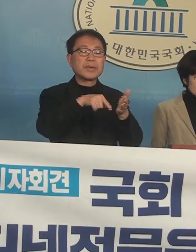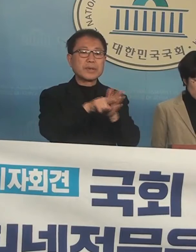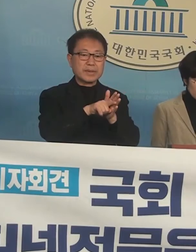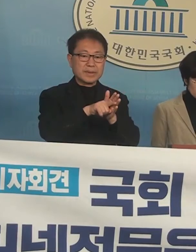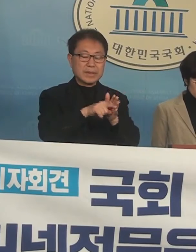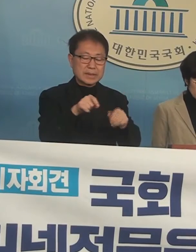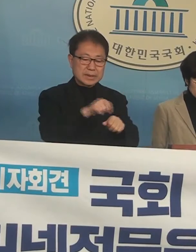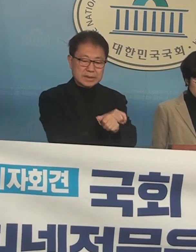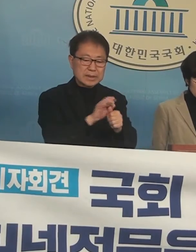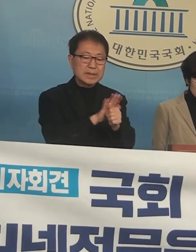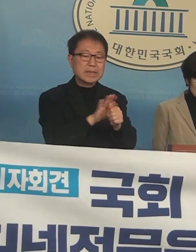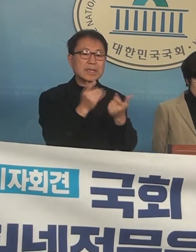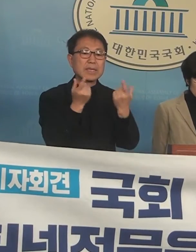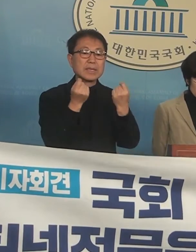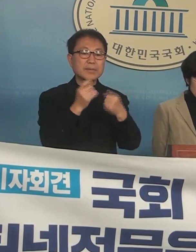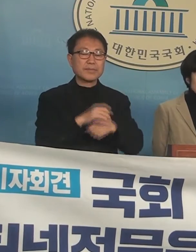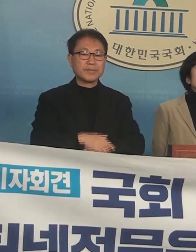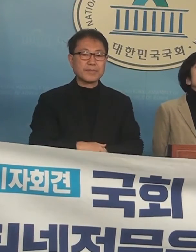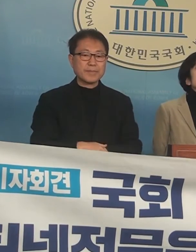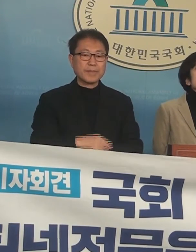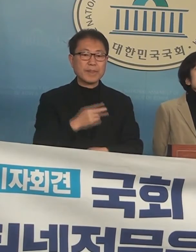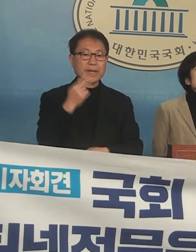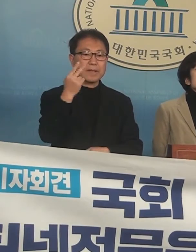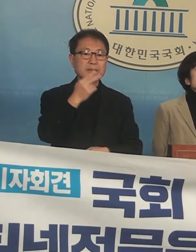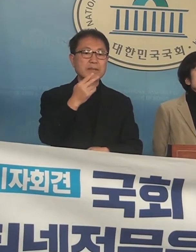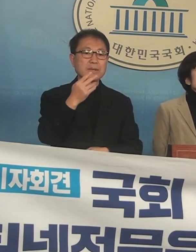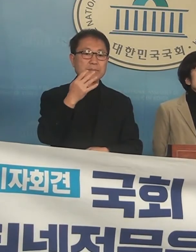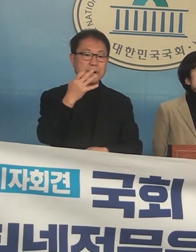엄연한 특혜 법안입니다. 2018년